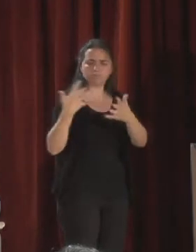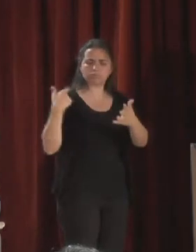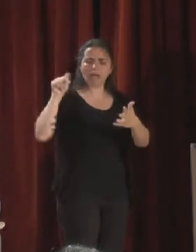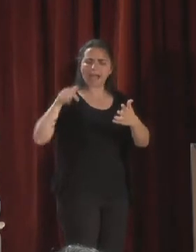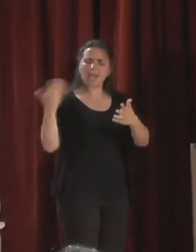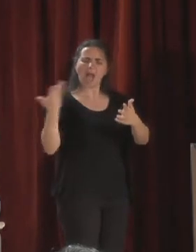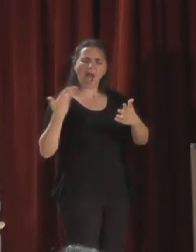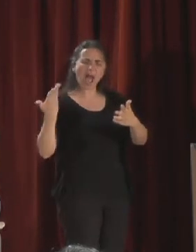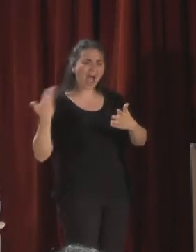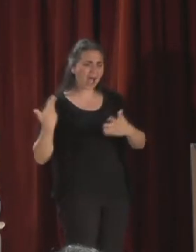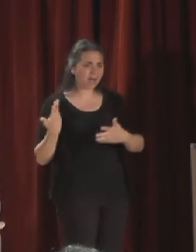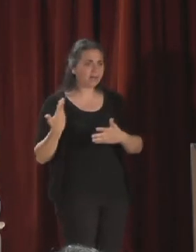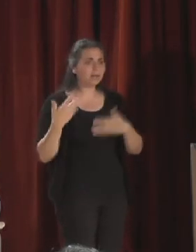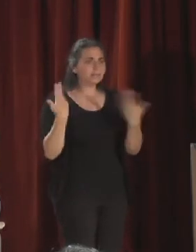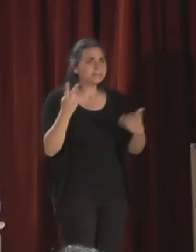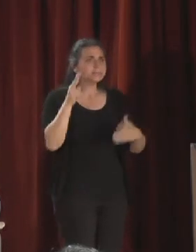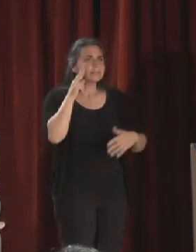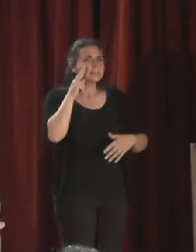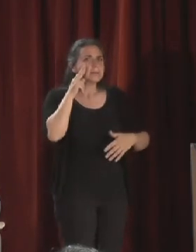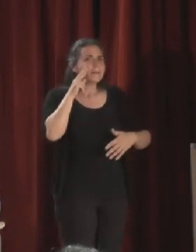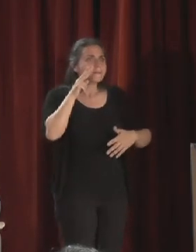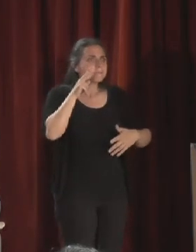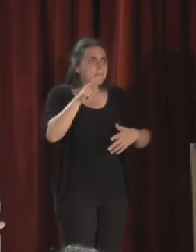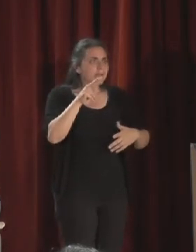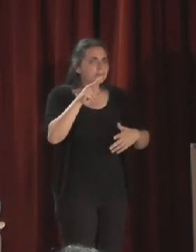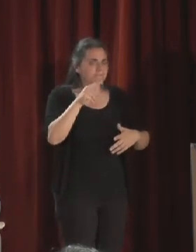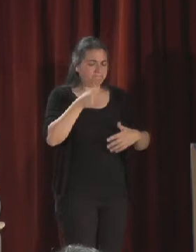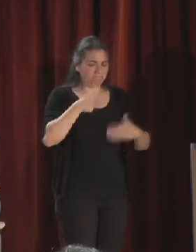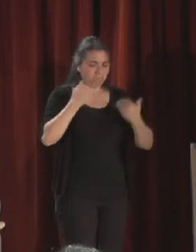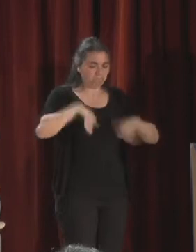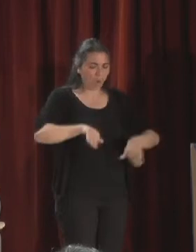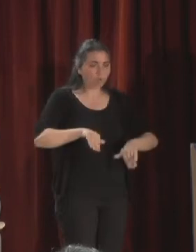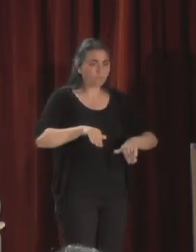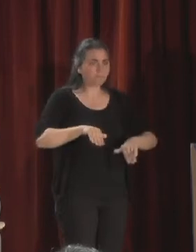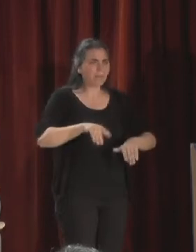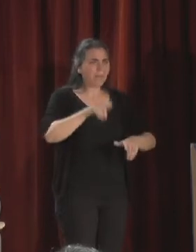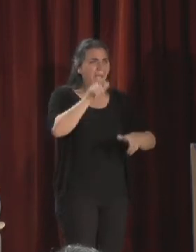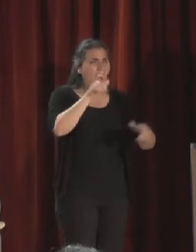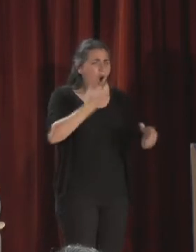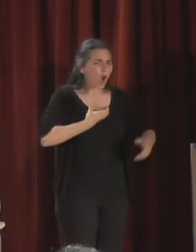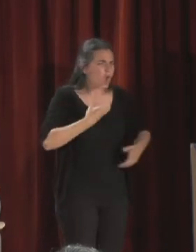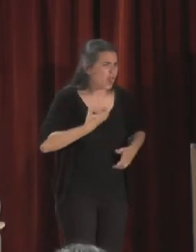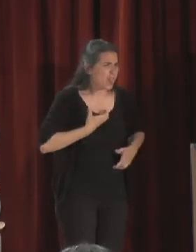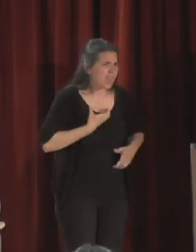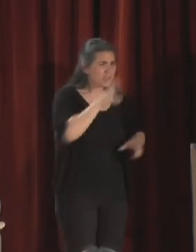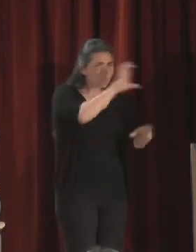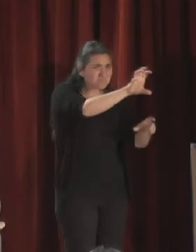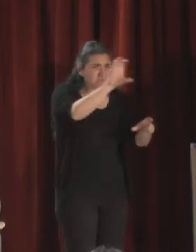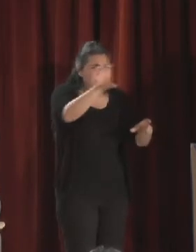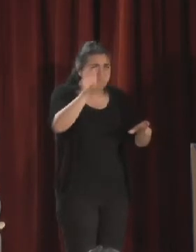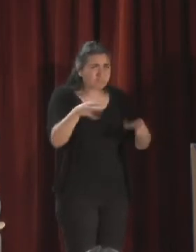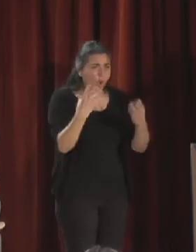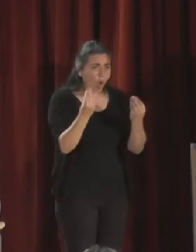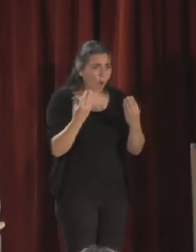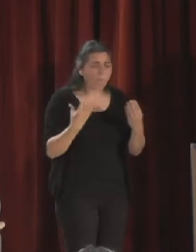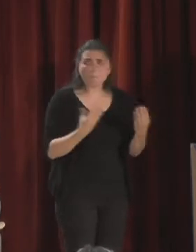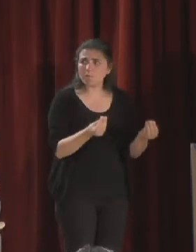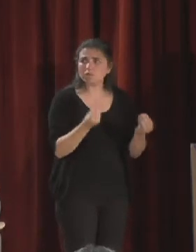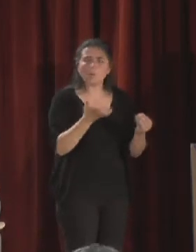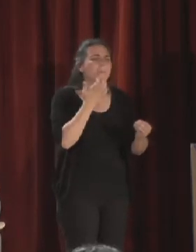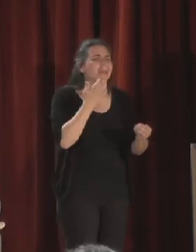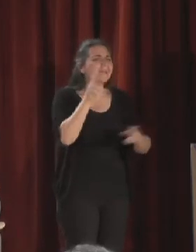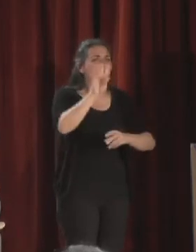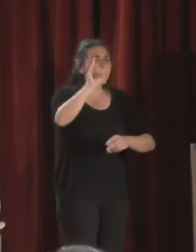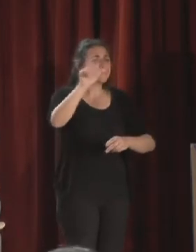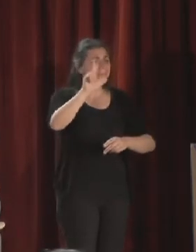populares é ver como xente, neste caso son eu, pero son moitos concellos ao longo do país. En Vilalba temos